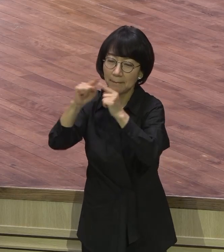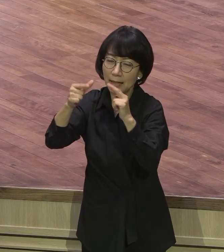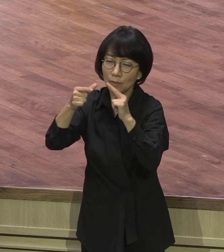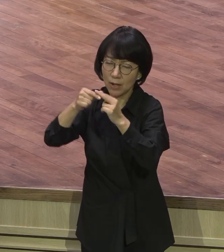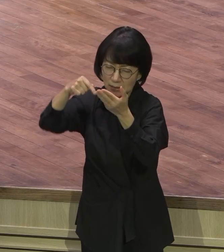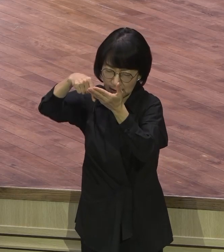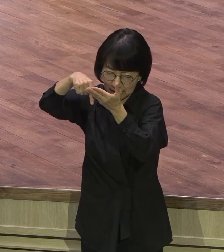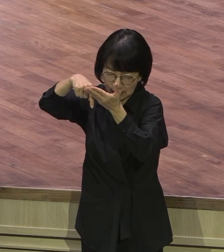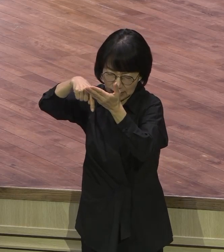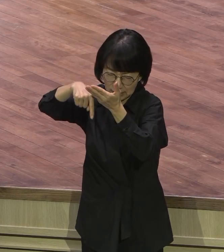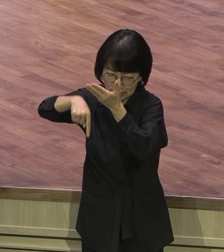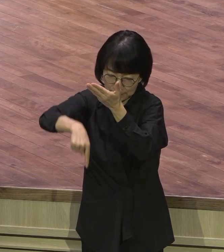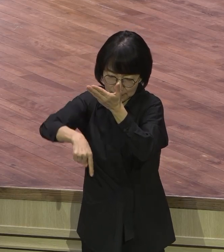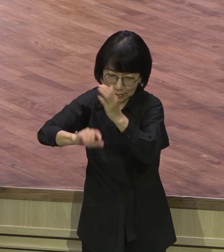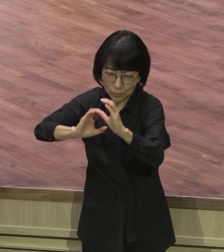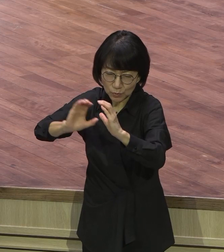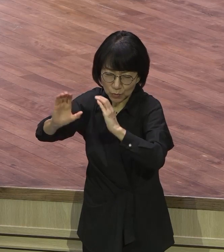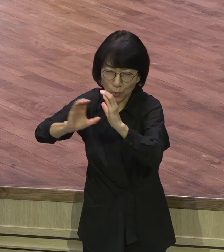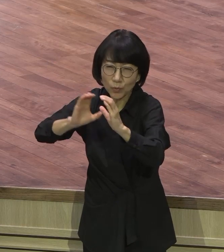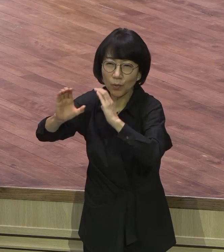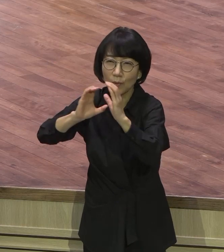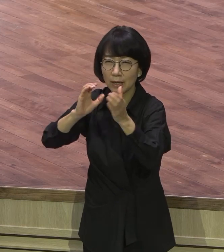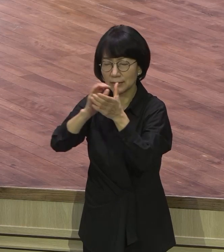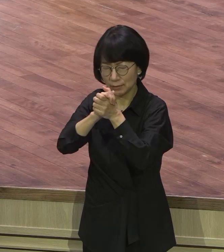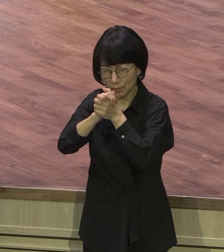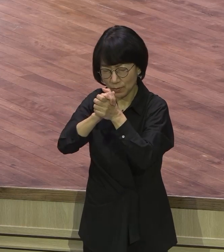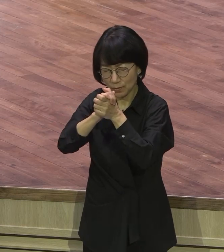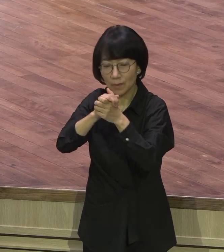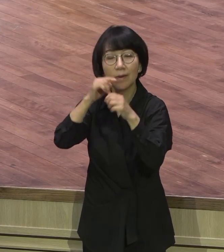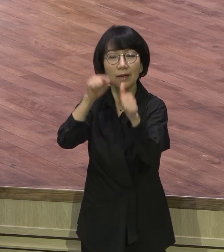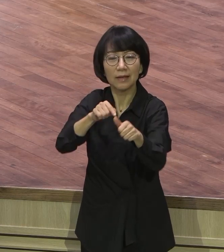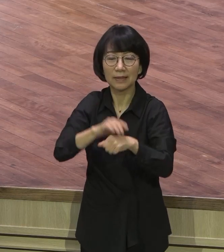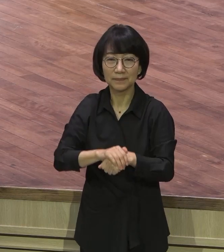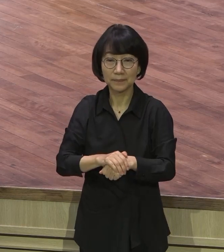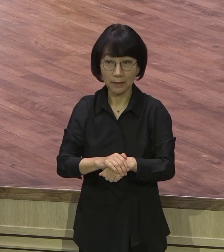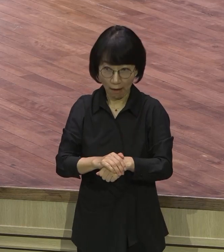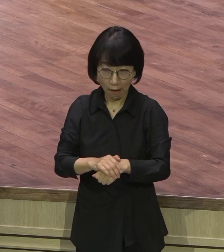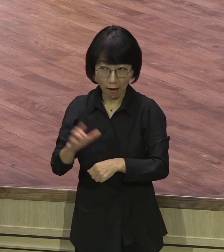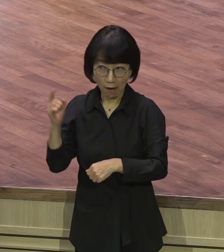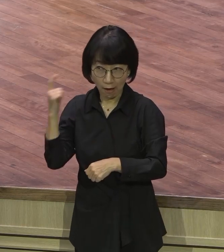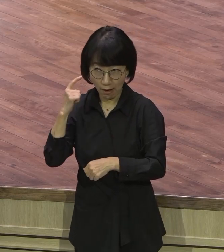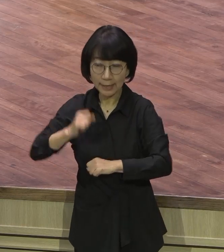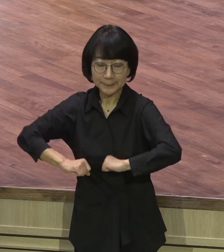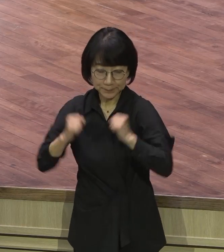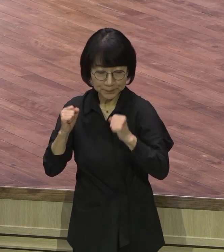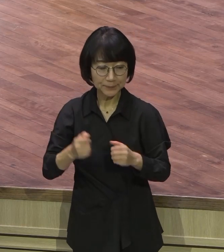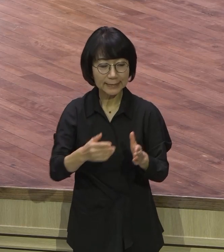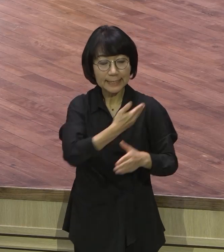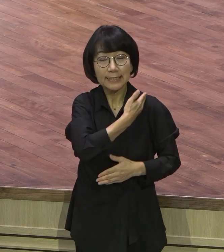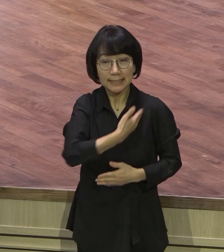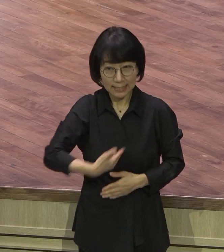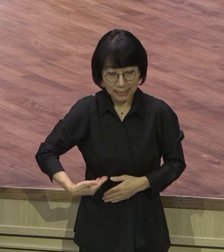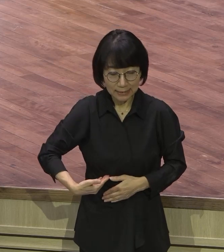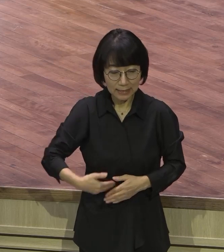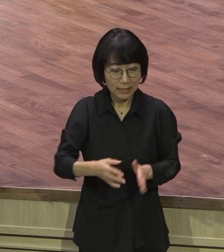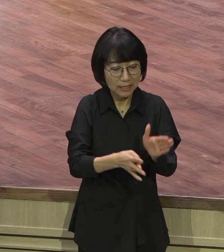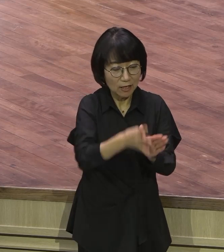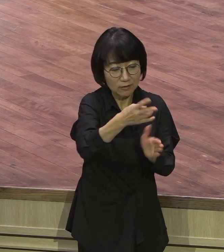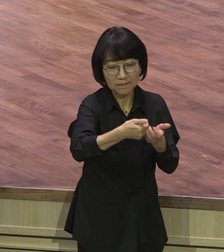기도의 시간을 가져라 그래서 예수님 제자들이 예루살렘 떠나지 않고 말씀하신 대로 1장 14절에